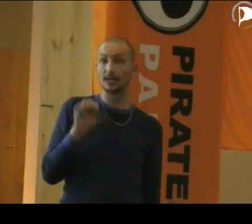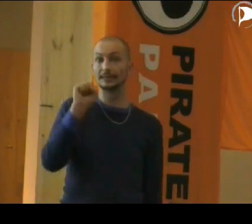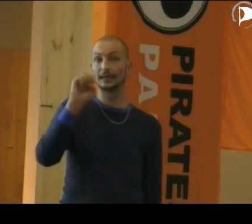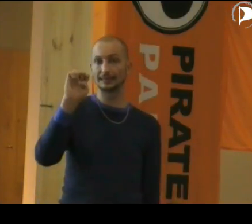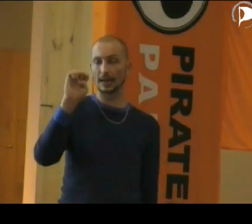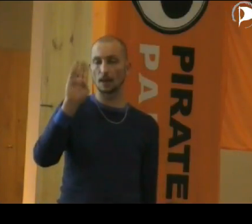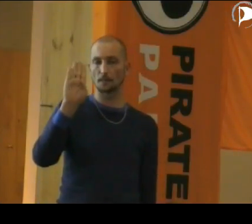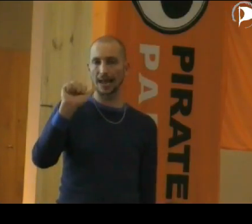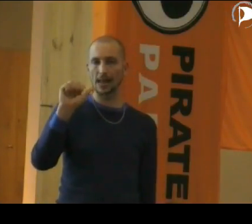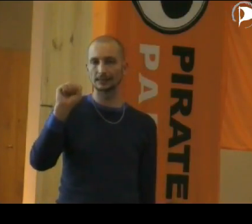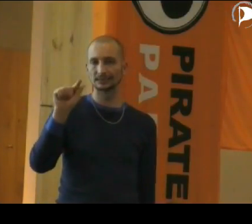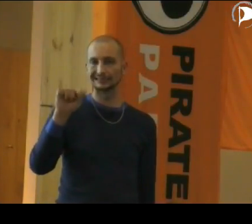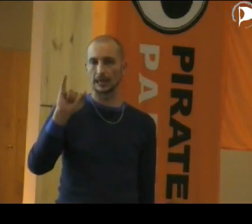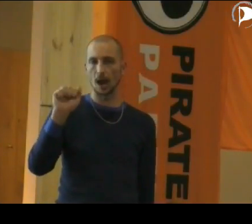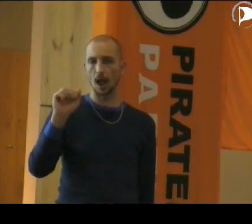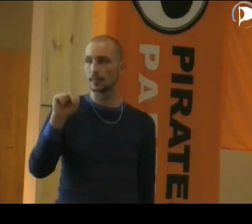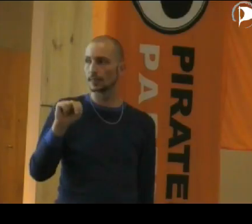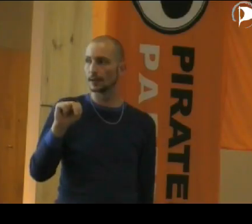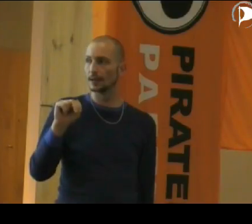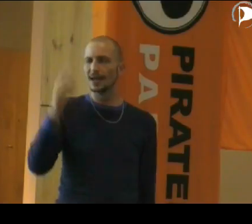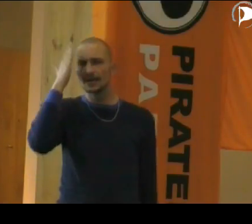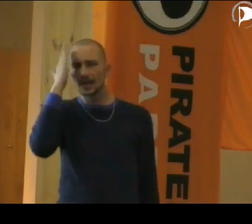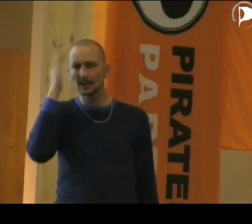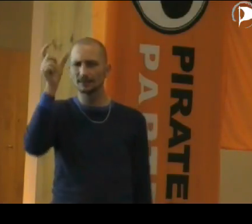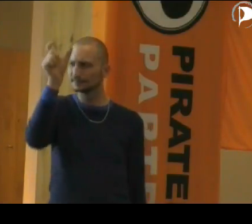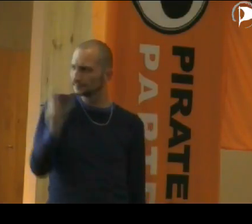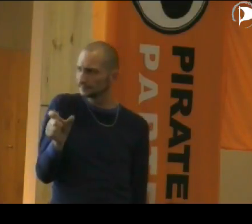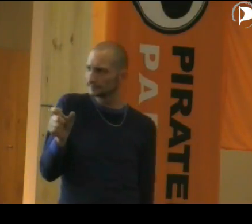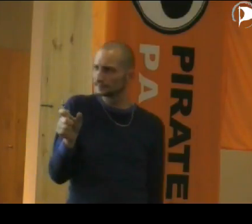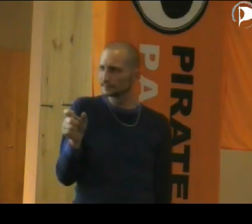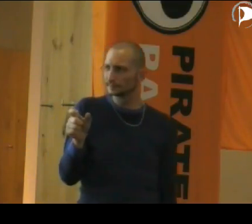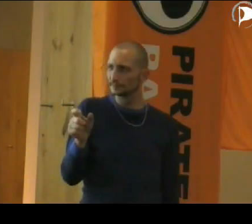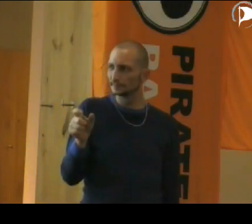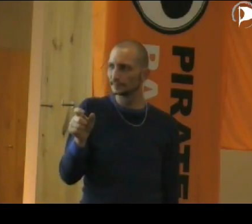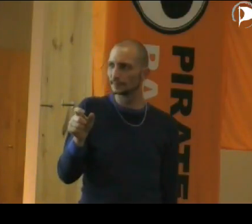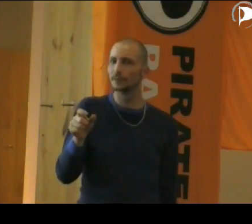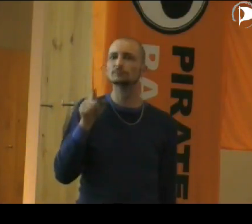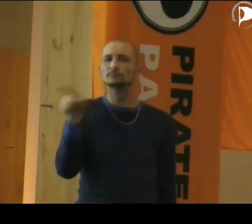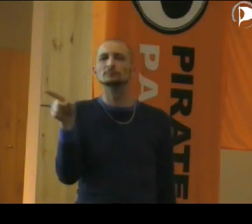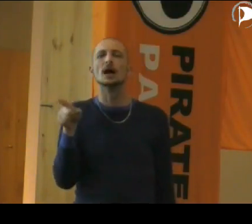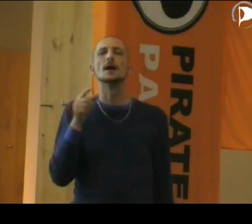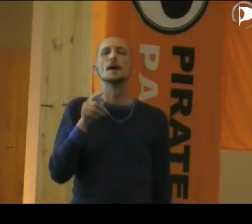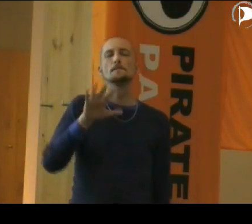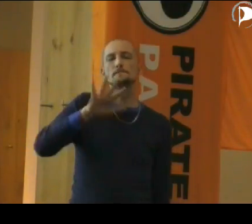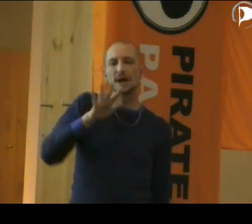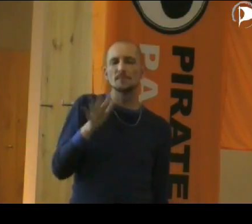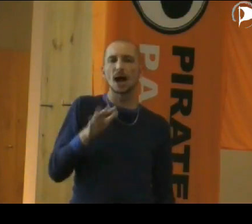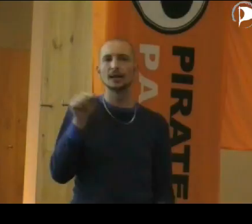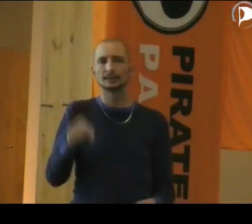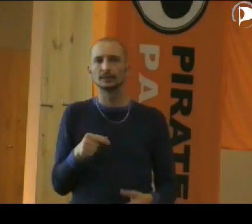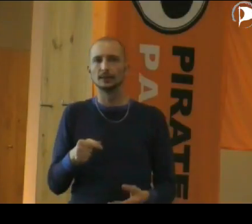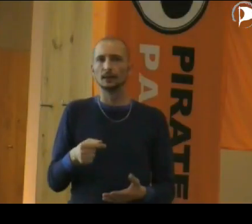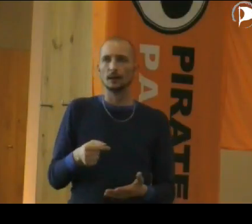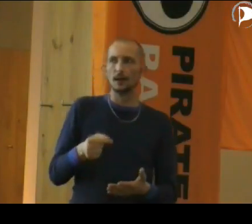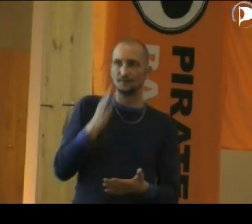ich kenne mich sehr und du hast der user pc komplexe wenn es wenn